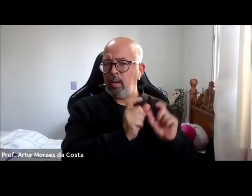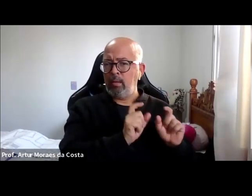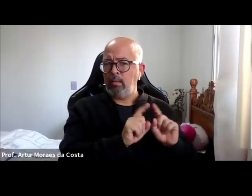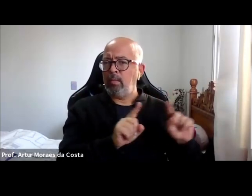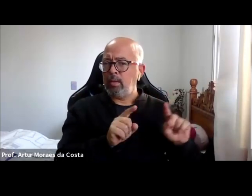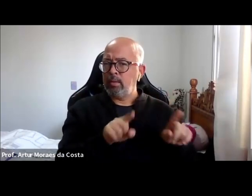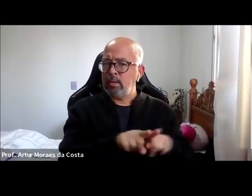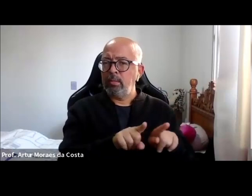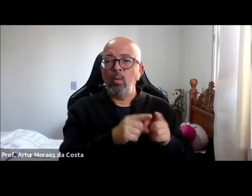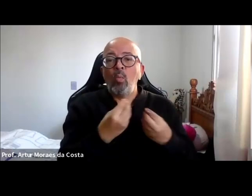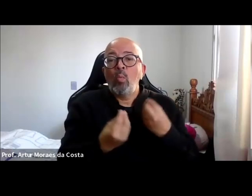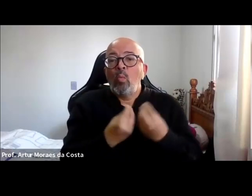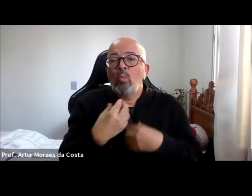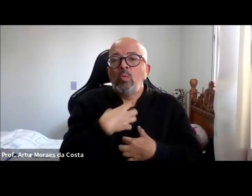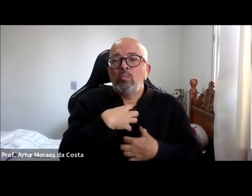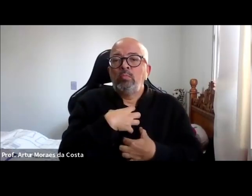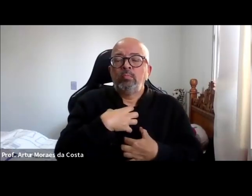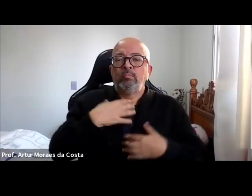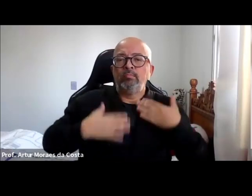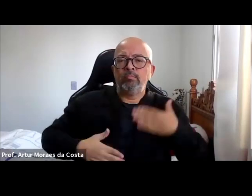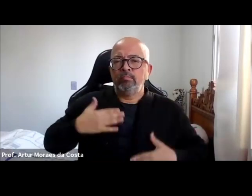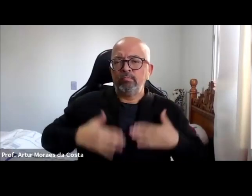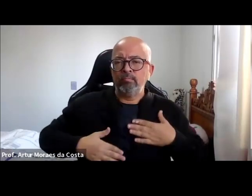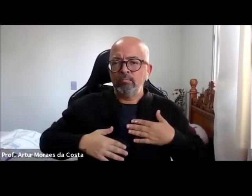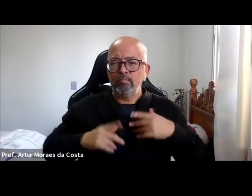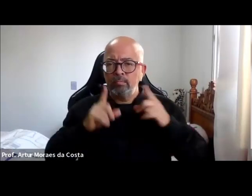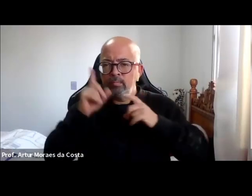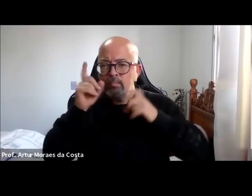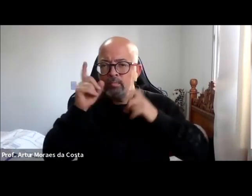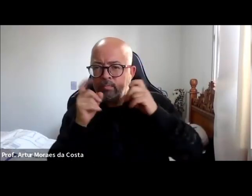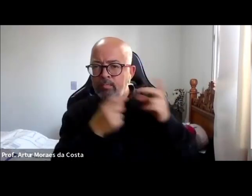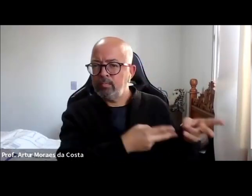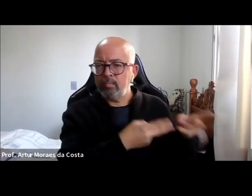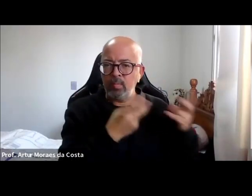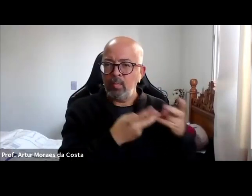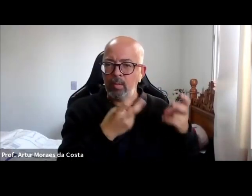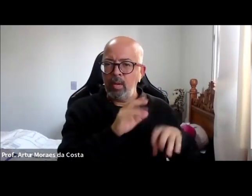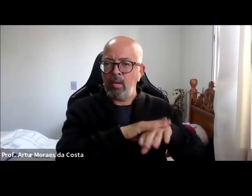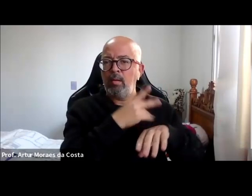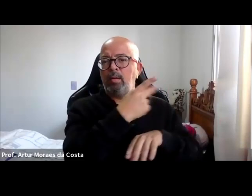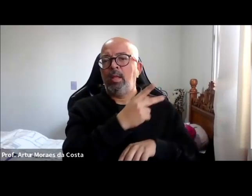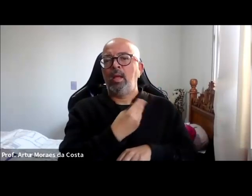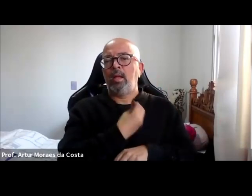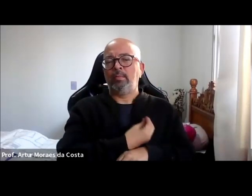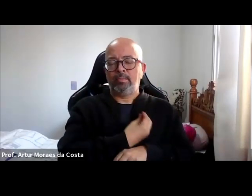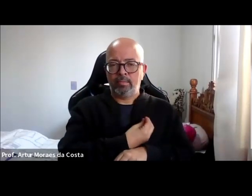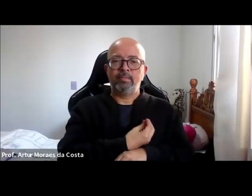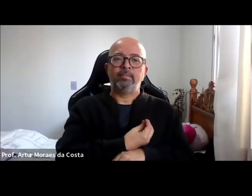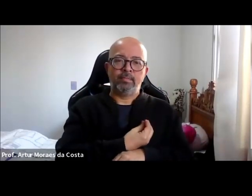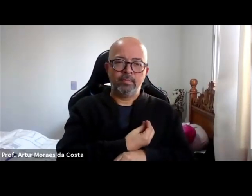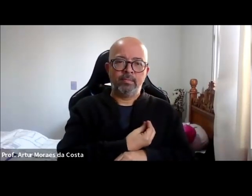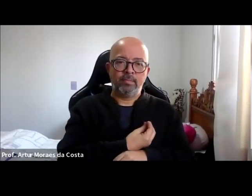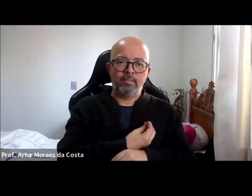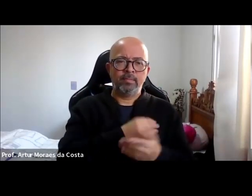debe ser capaz de dar esa connotación al mensaje interpretado no es lo mismo decir no a